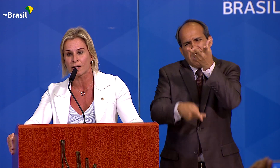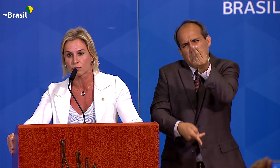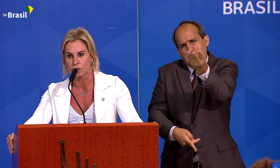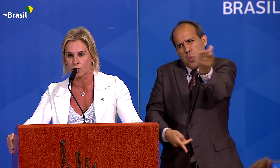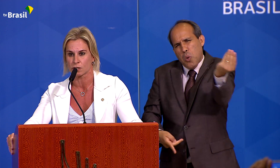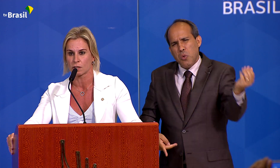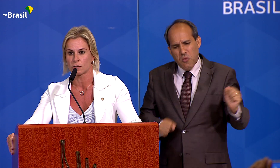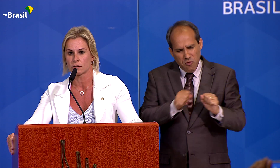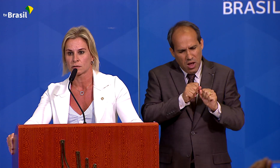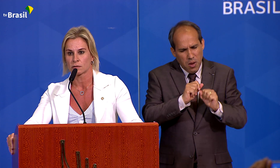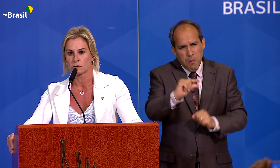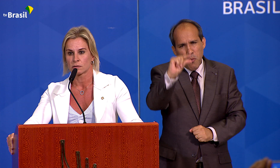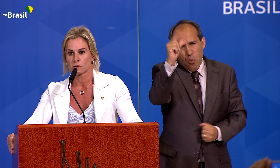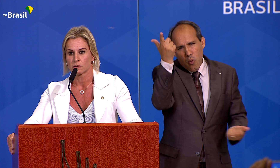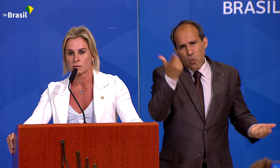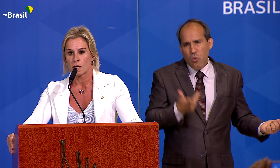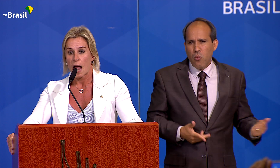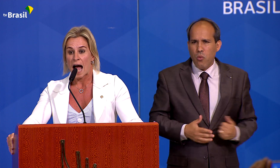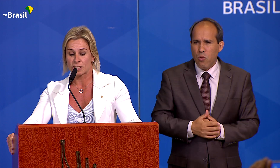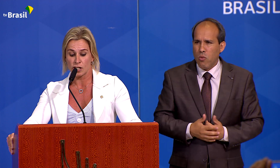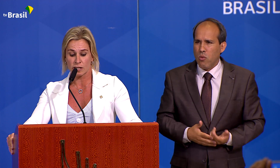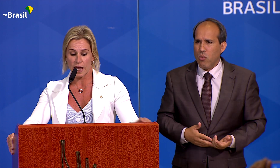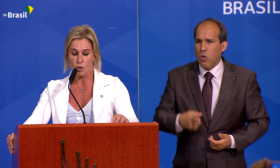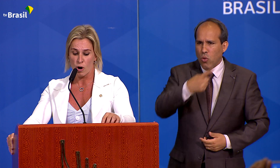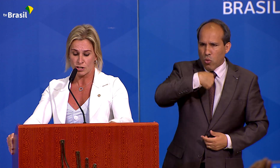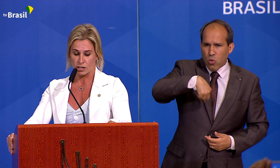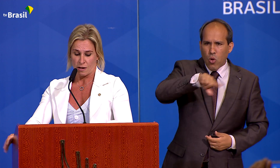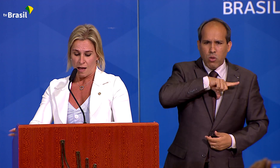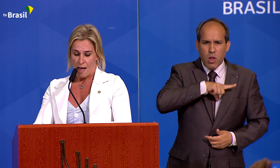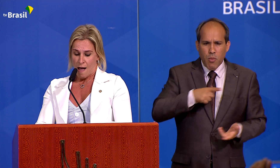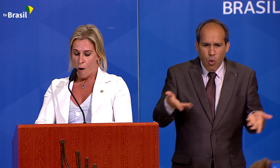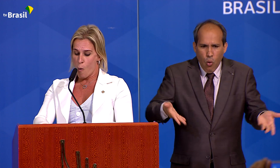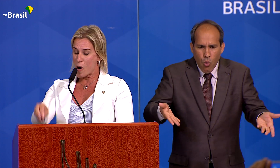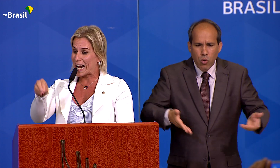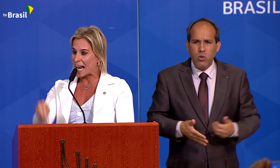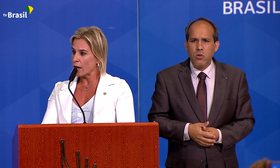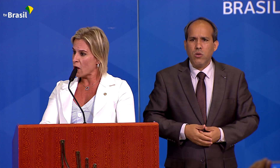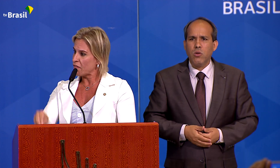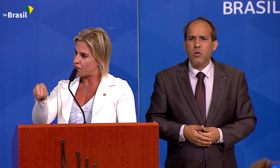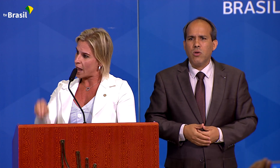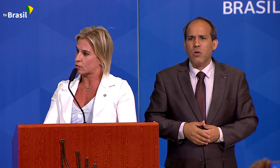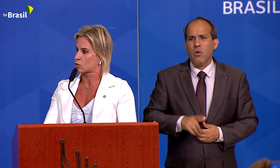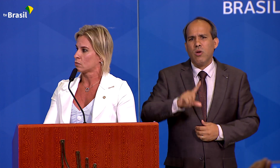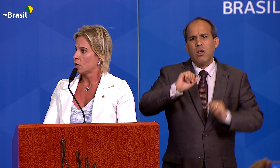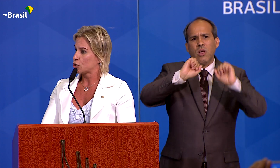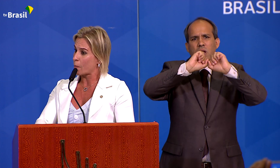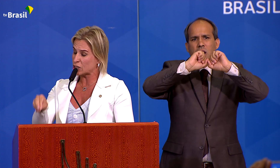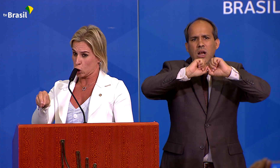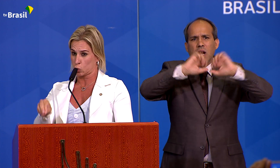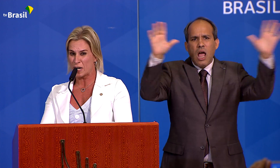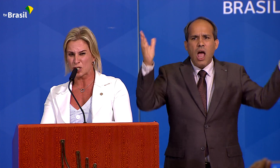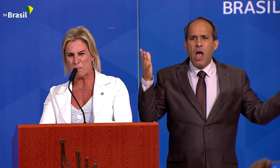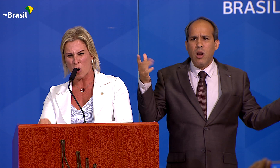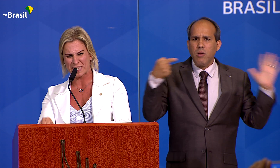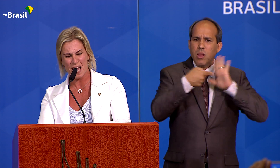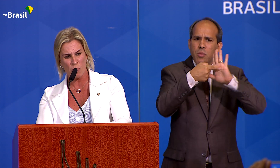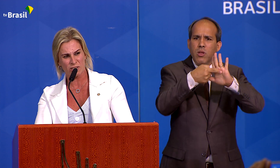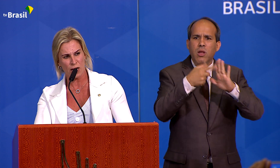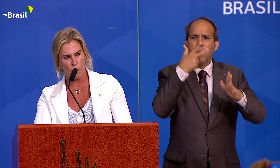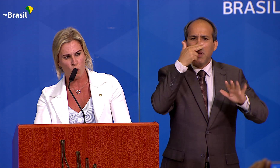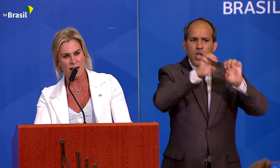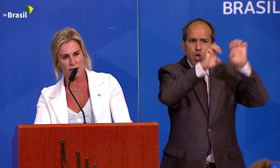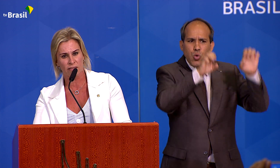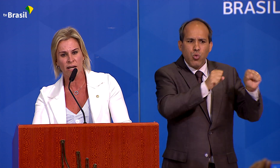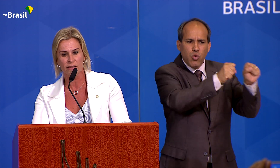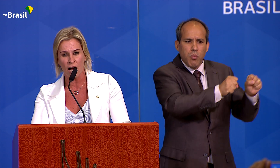e fazendo de menos e a gente tem hoje um Claro reflexo de uma estrutura de